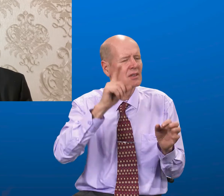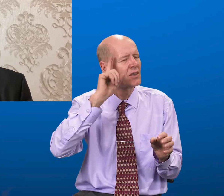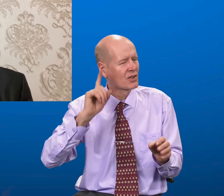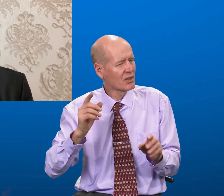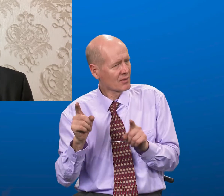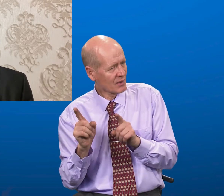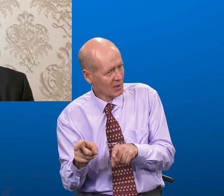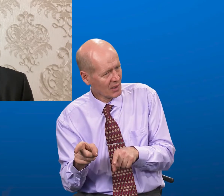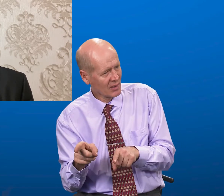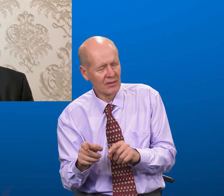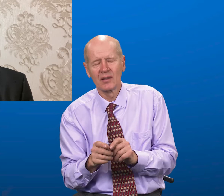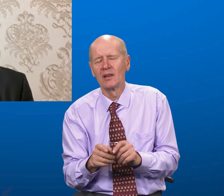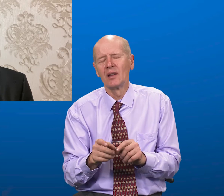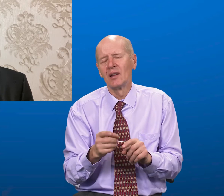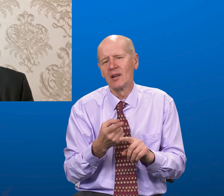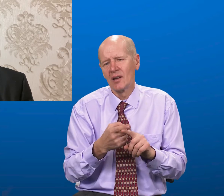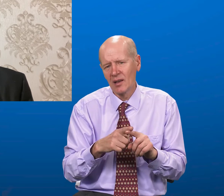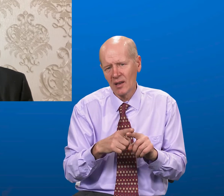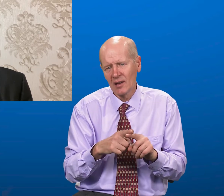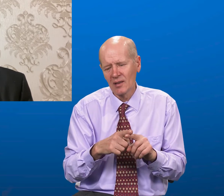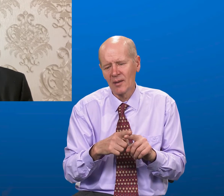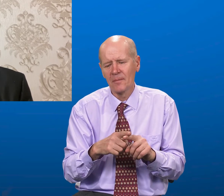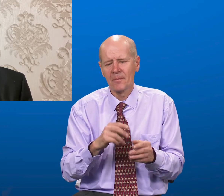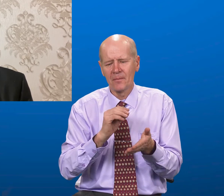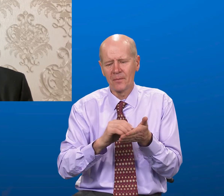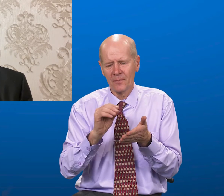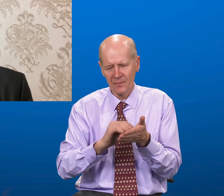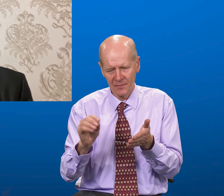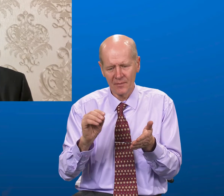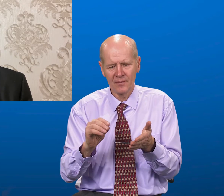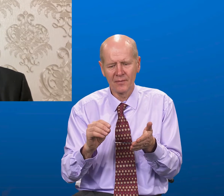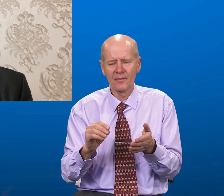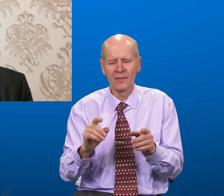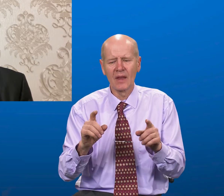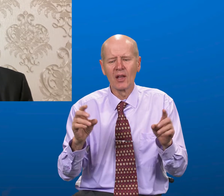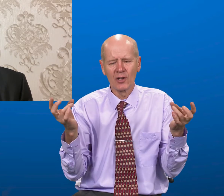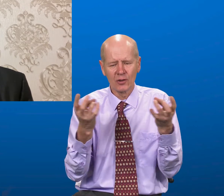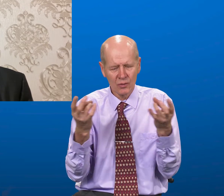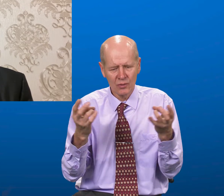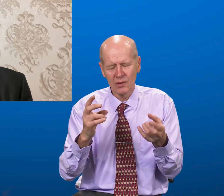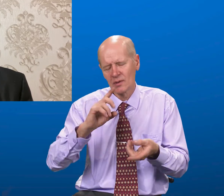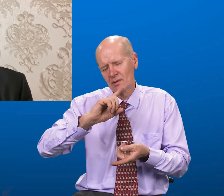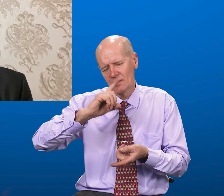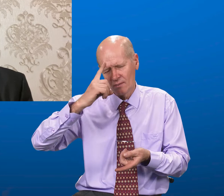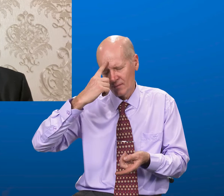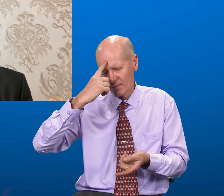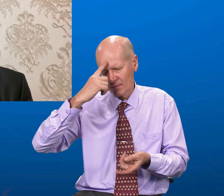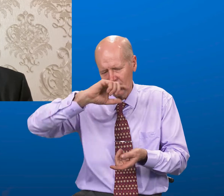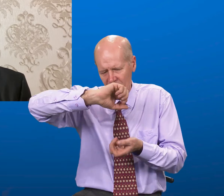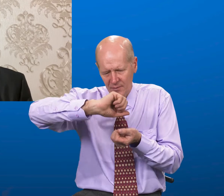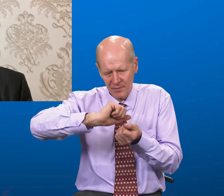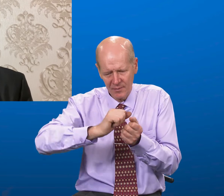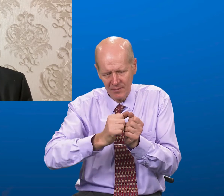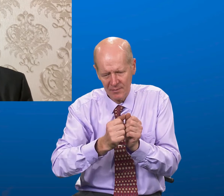дому. А однажды случилось, что к нам пришел друг семьи. И в этот момент